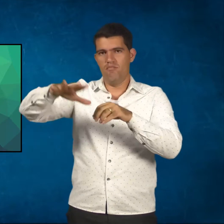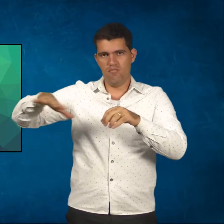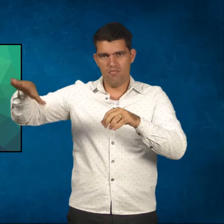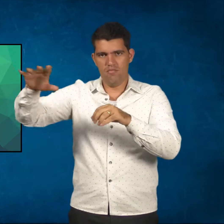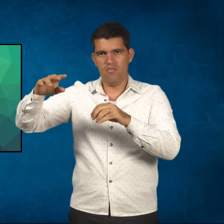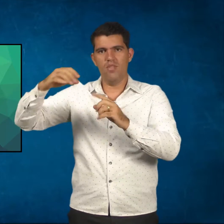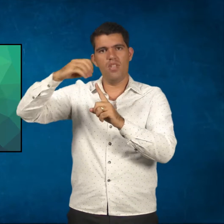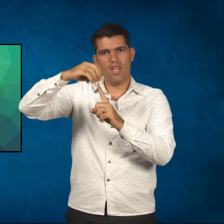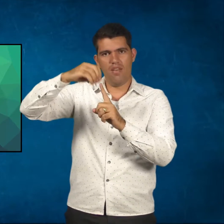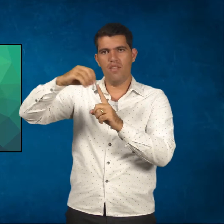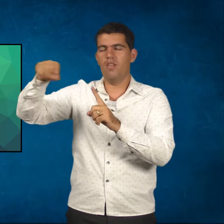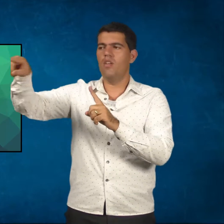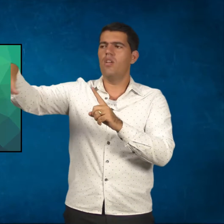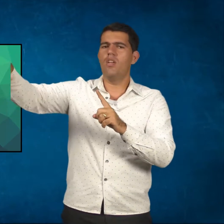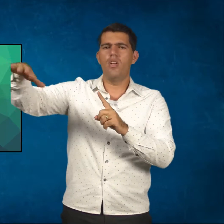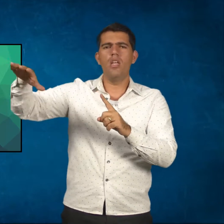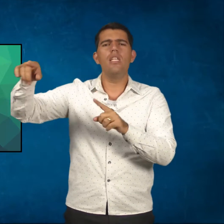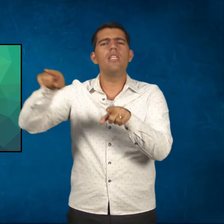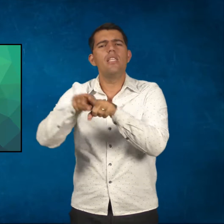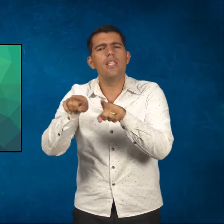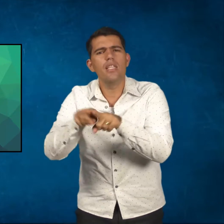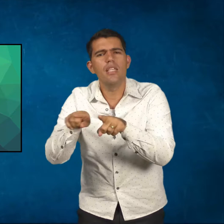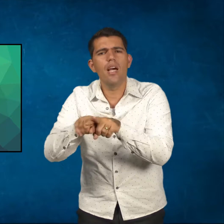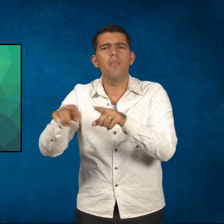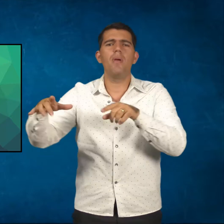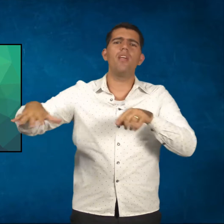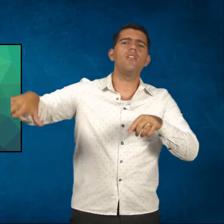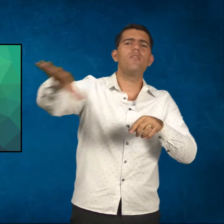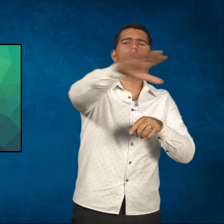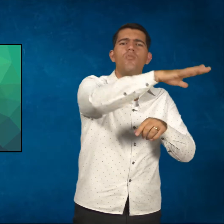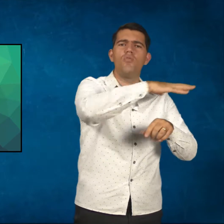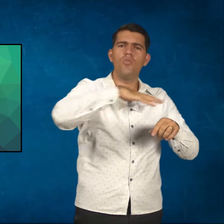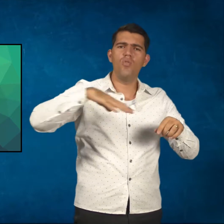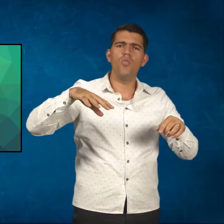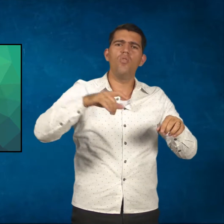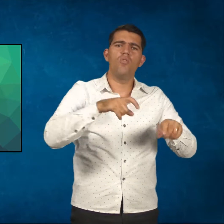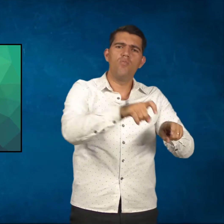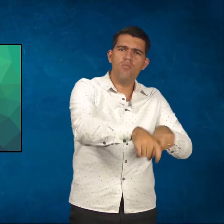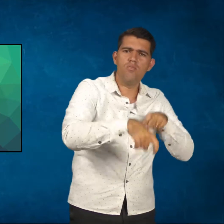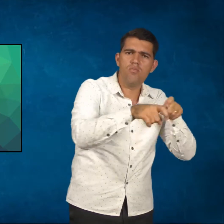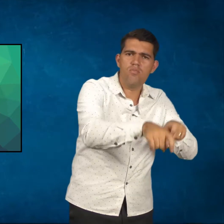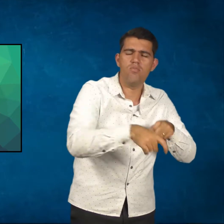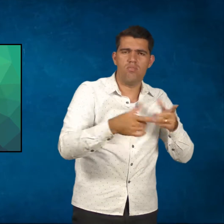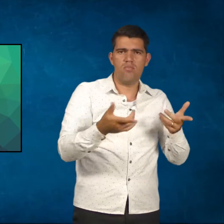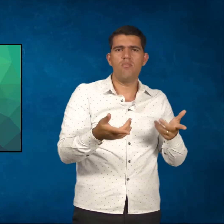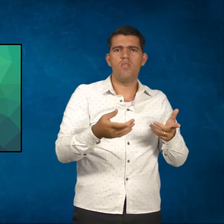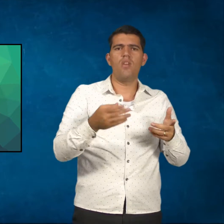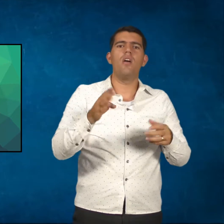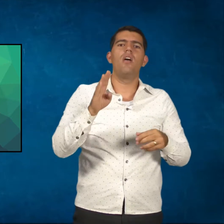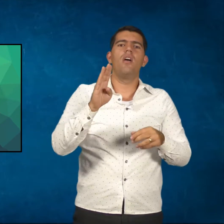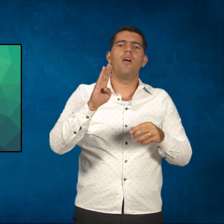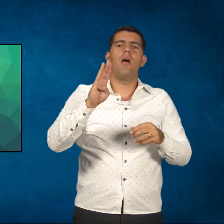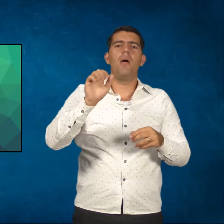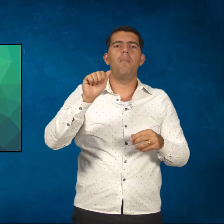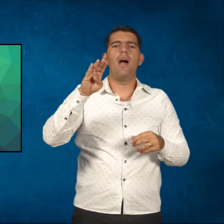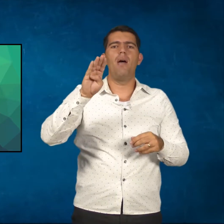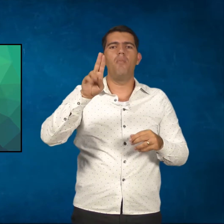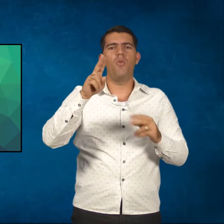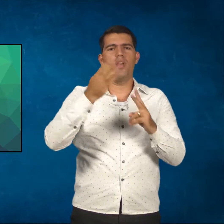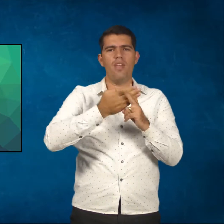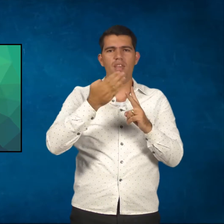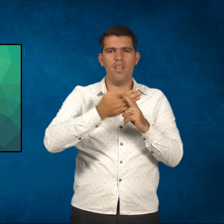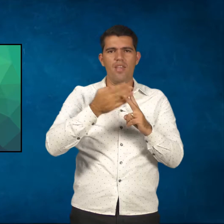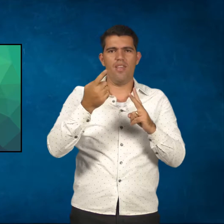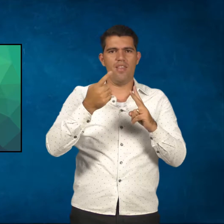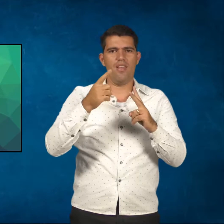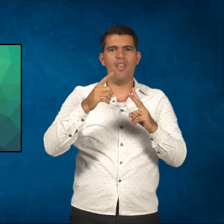formação especialmente direcionada ao perfil agropecuário, o Cefet Bambuí, no Centro-Oeste Mineiro, e